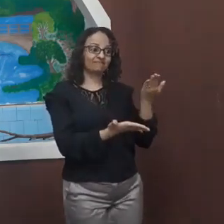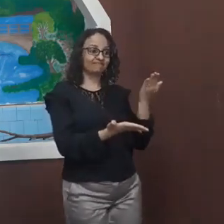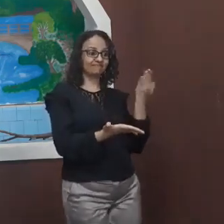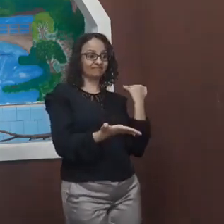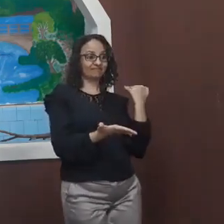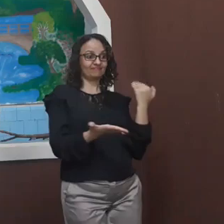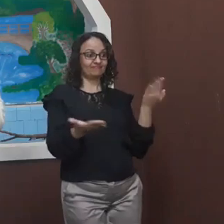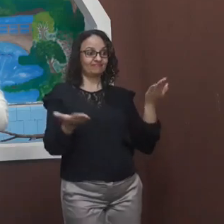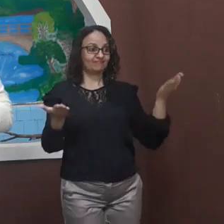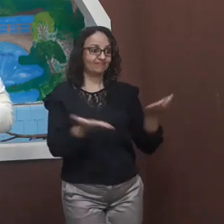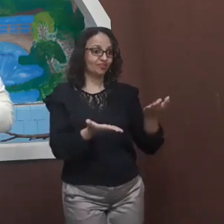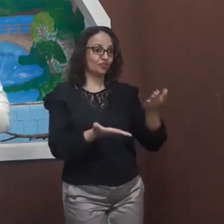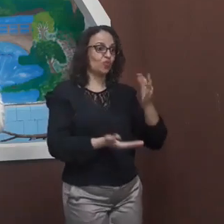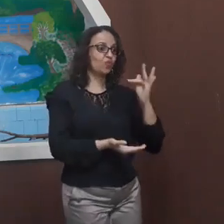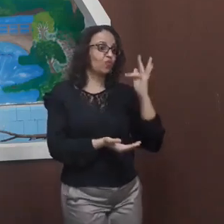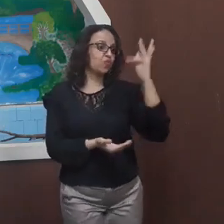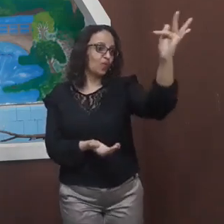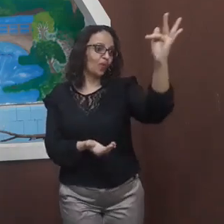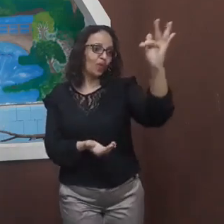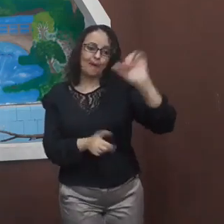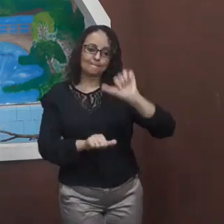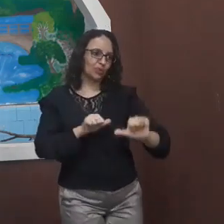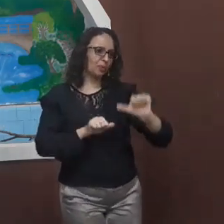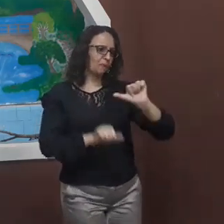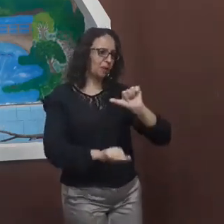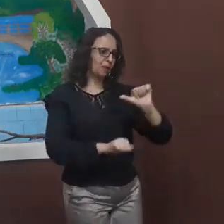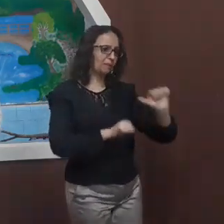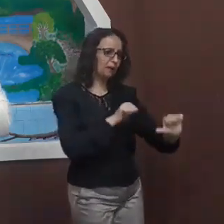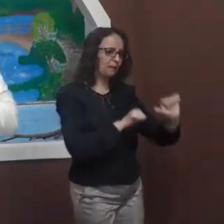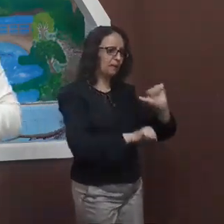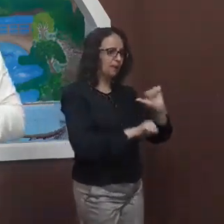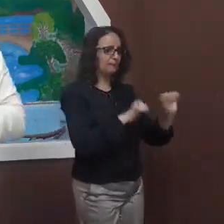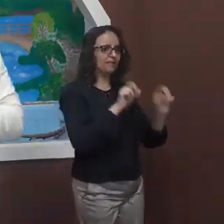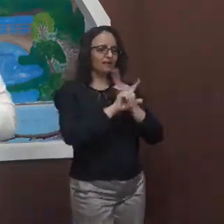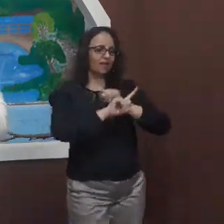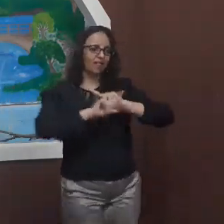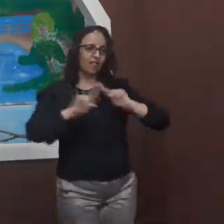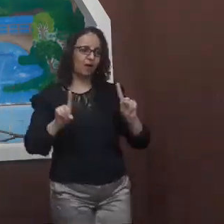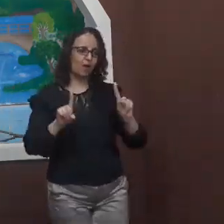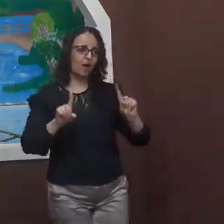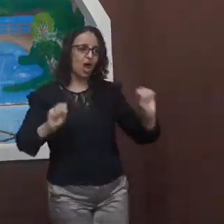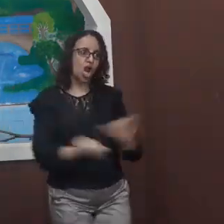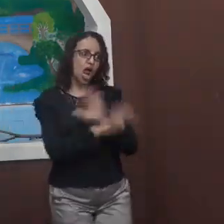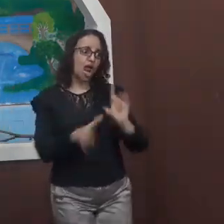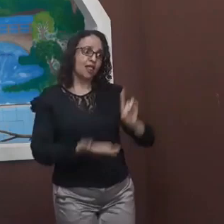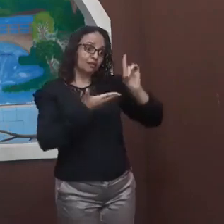mesmo. É o mesmo. Glória a Deus que Jesus é o mesmo. Se Jesus fosse diferente, ele começava a não suportar a gente.